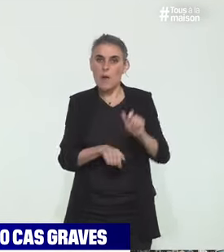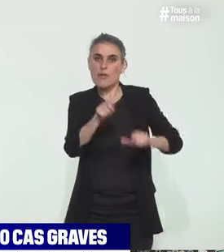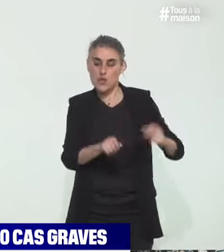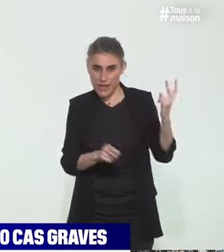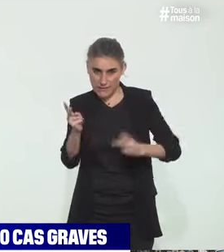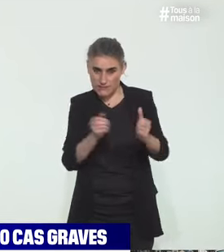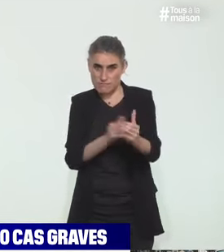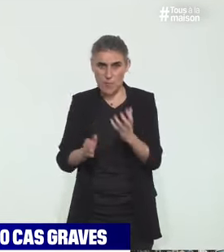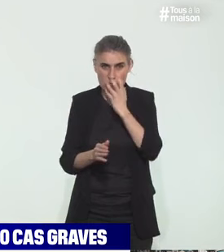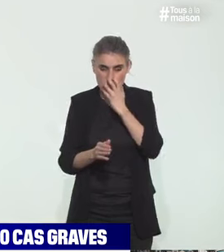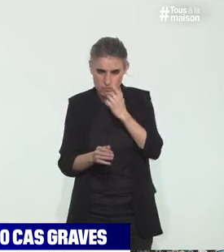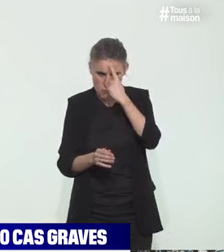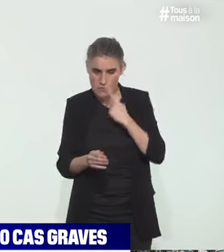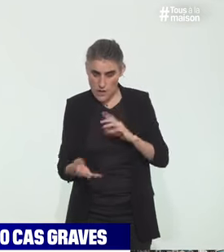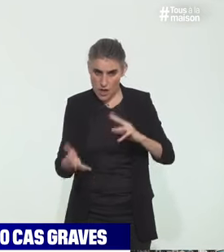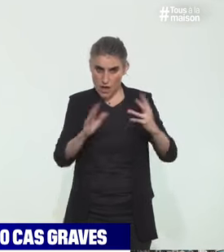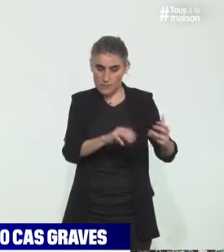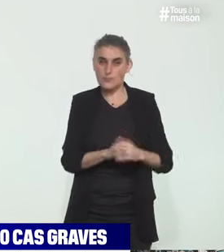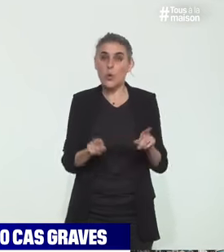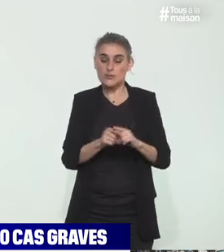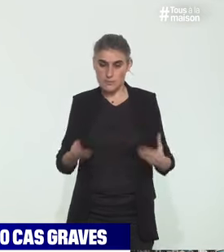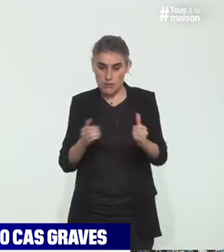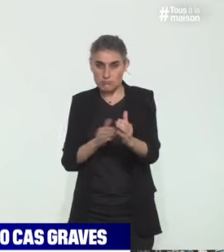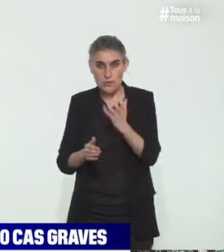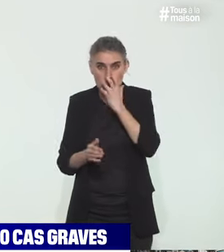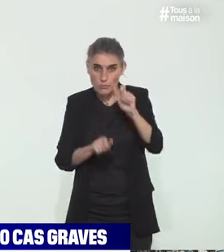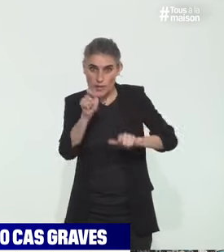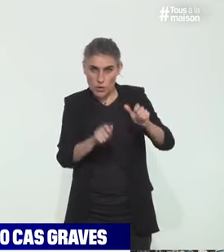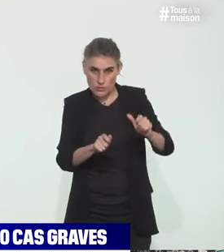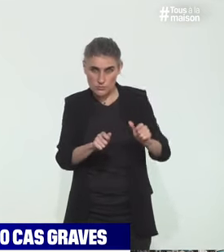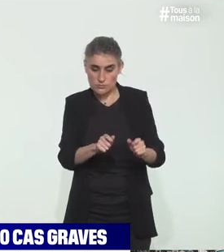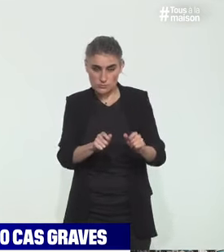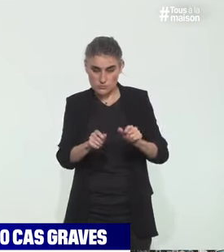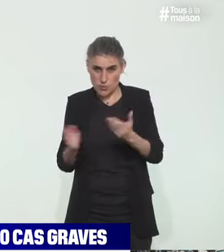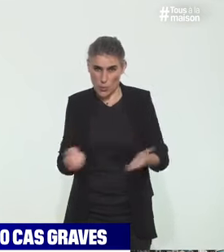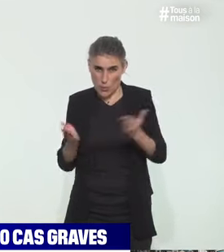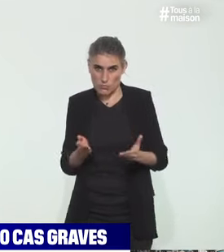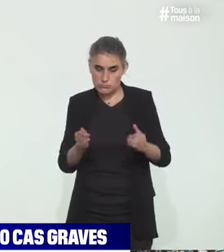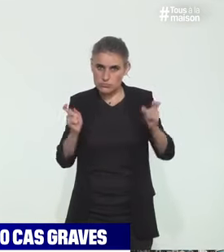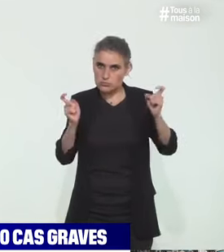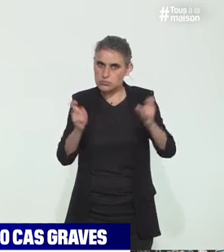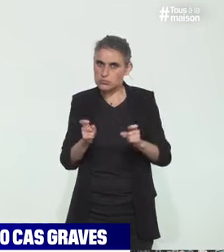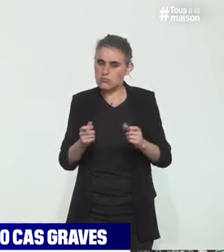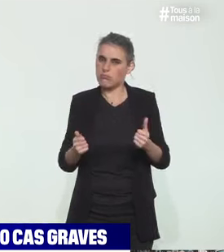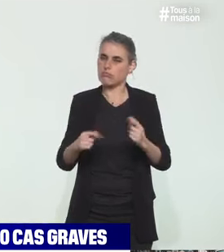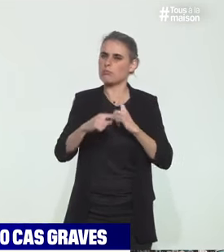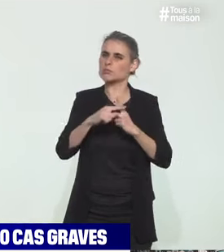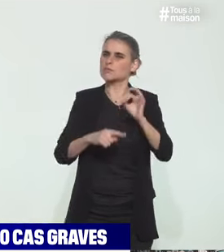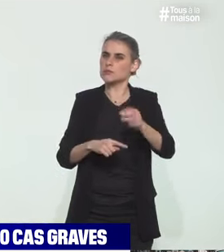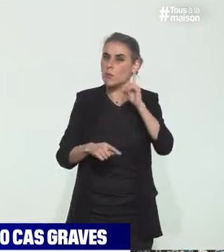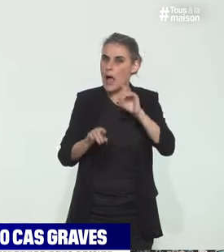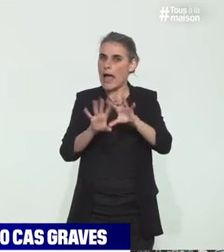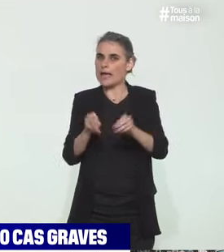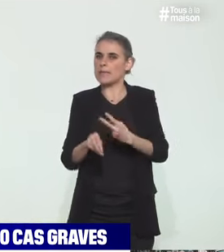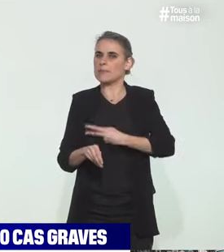d'évoluer. Moins de Français arrivent en réanimation, ce qui est un point positif pour nos équipes médicales qui probablement